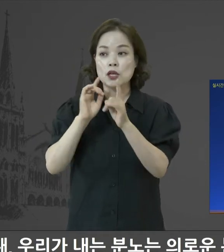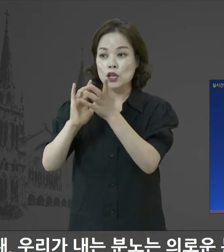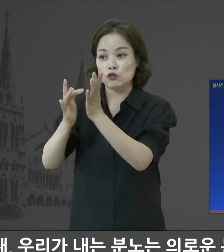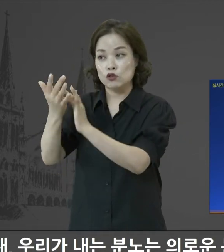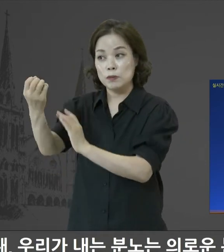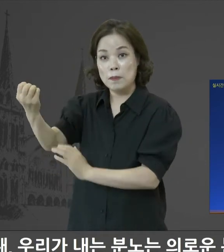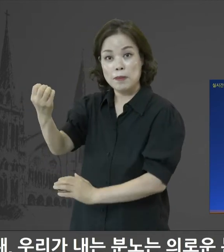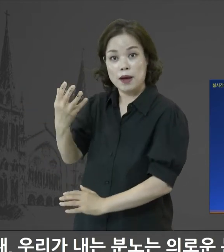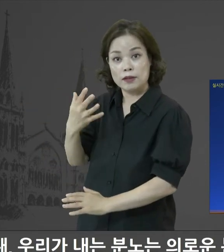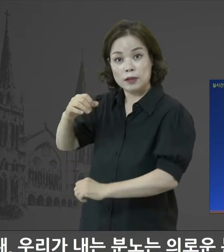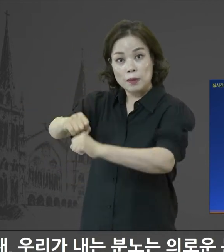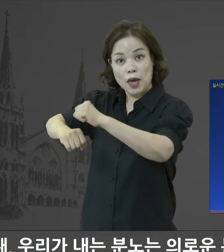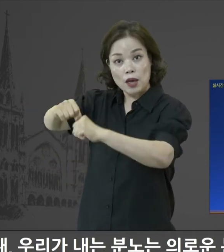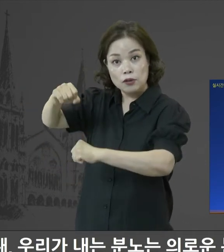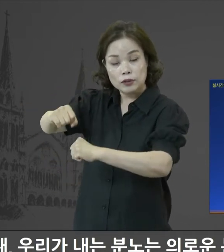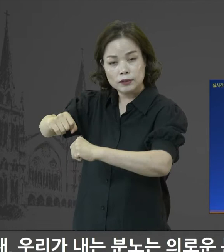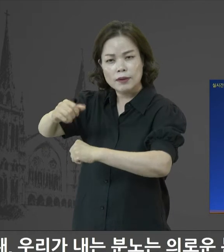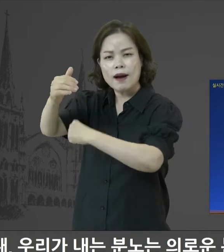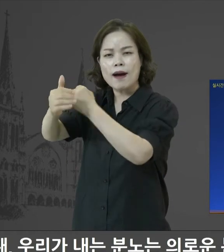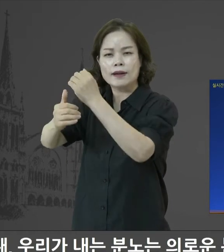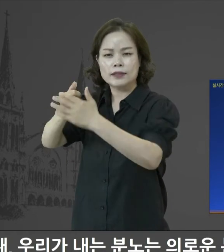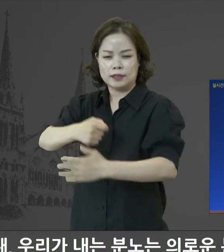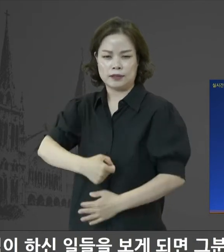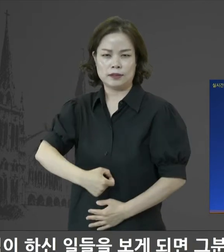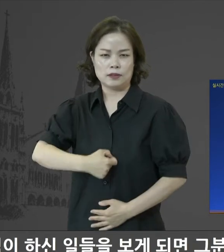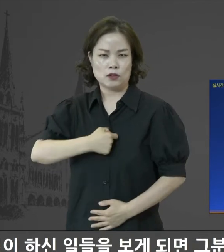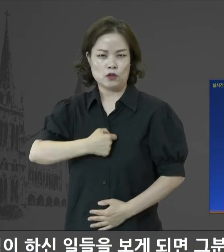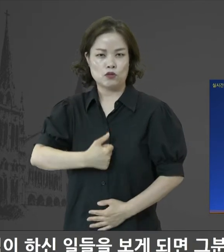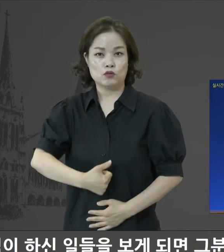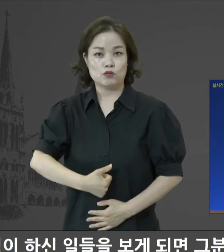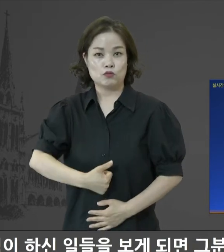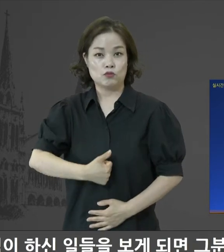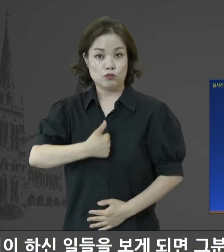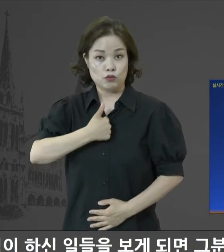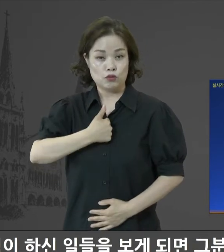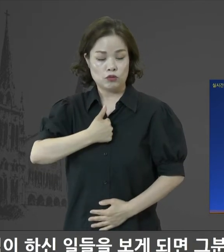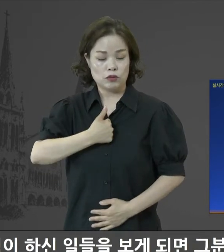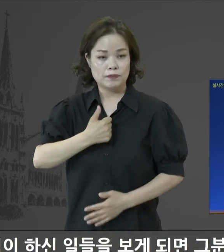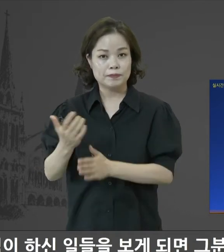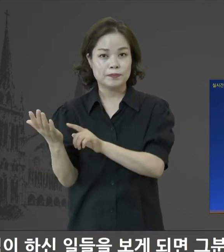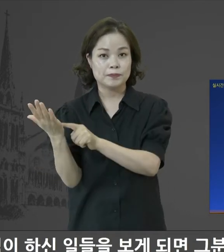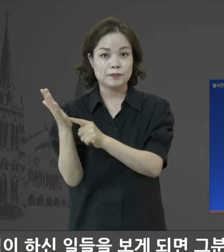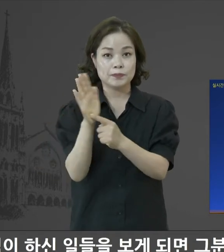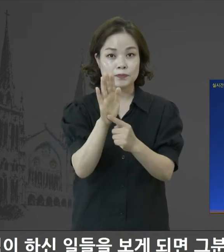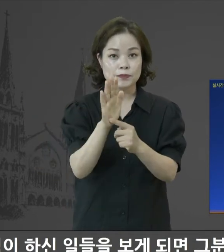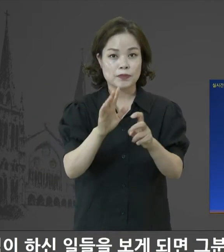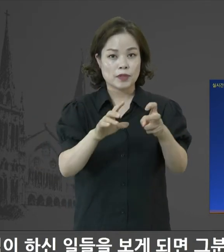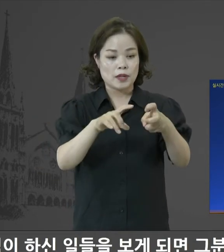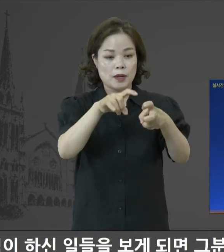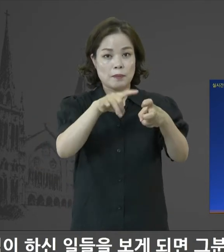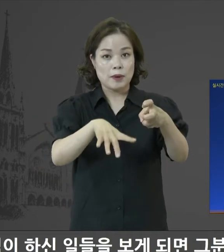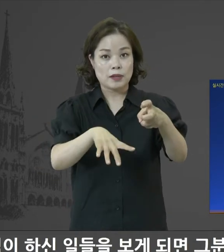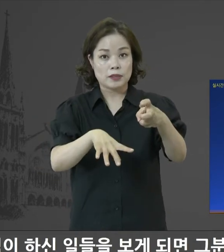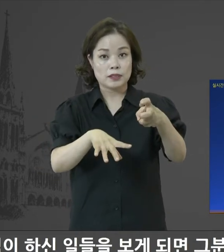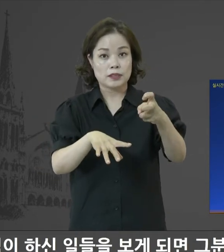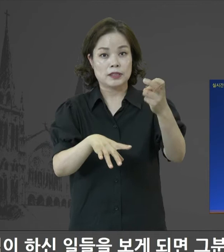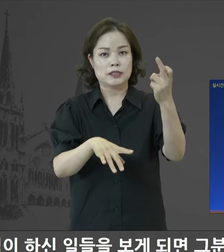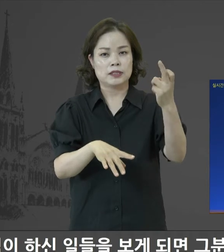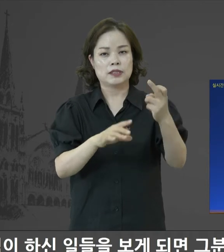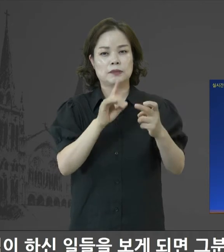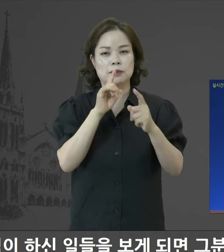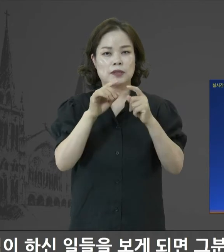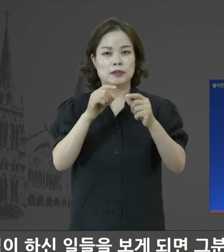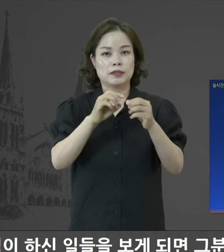말씀, 그분의 행위들이 이러한 하나님의 의로운 분노를 표현할 때가 종종 있습니다. 마태복음 12장 34절